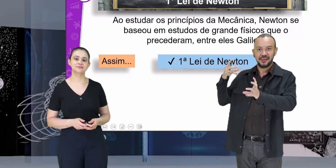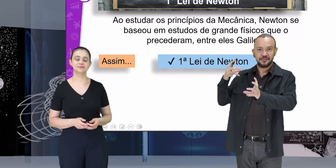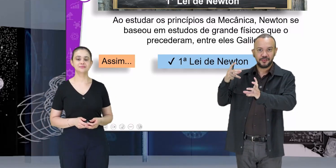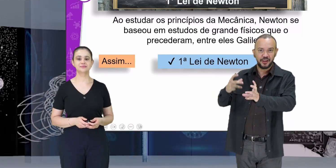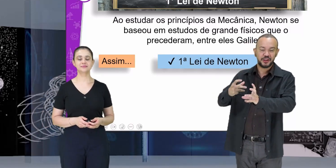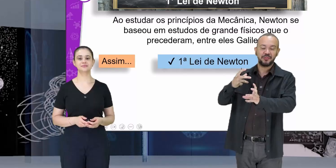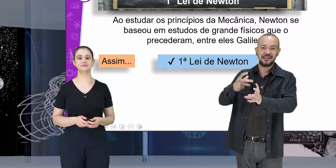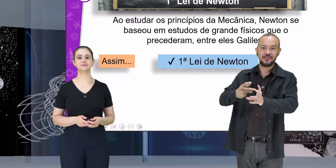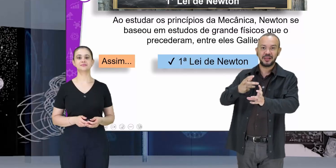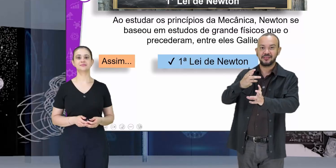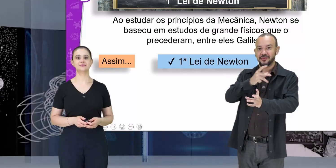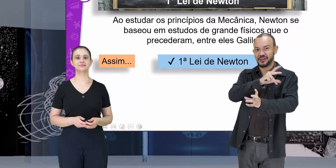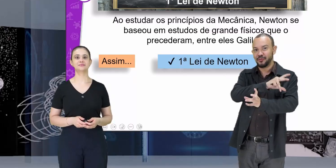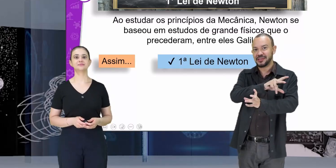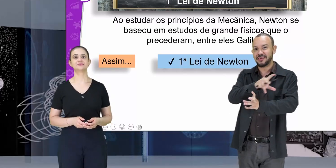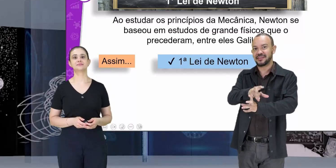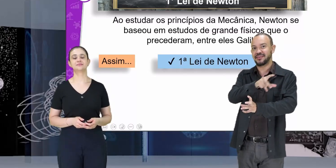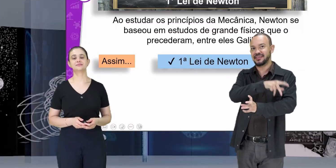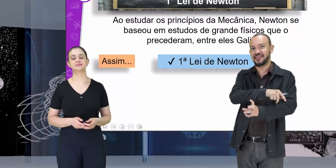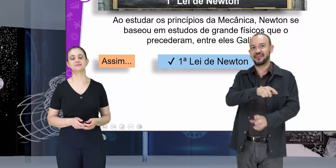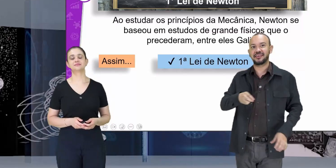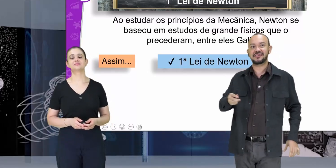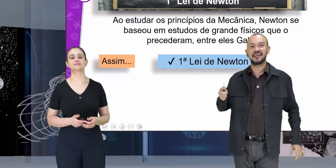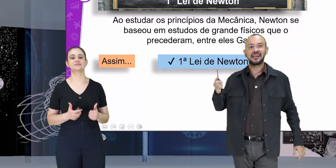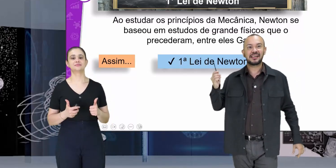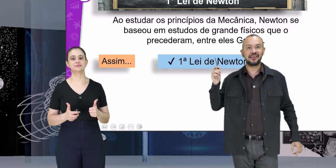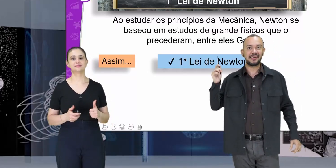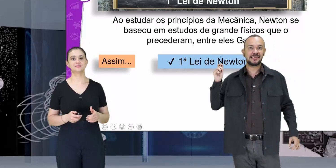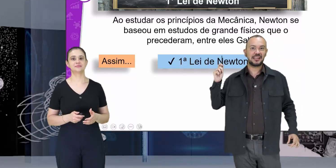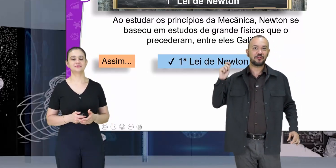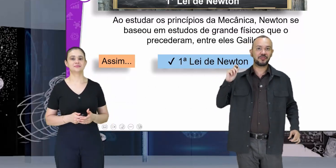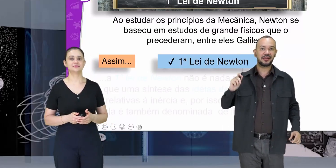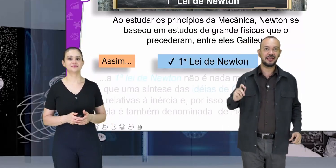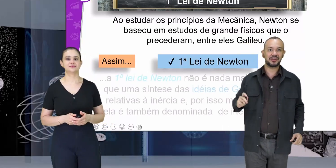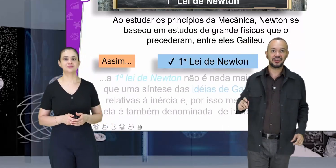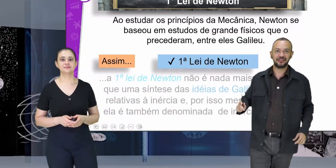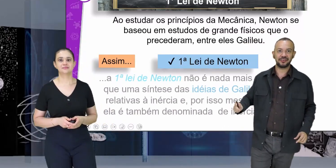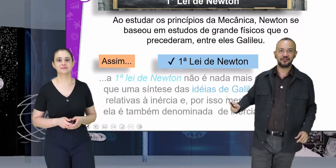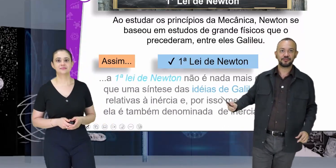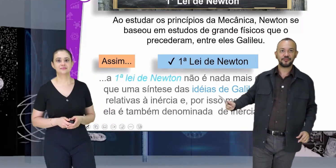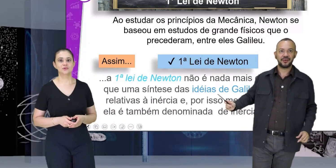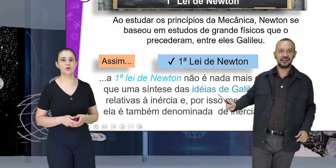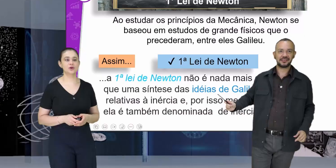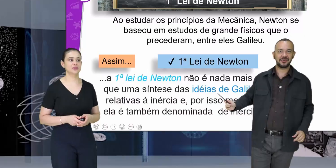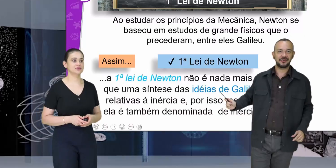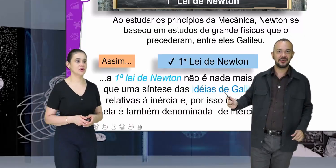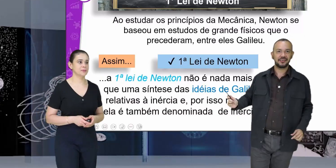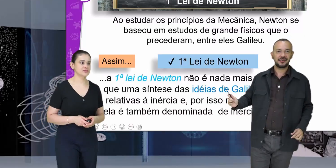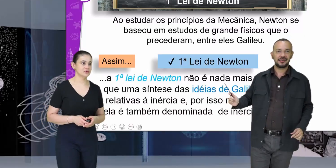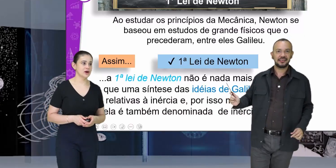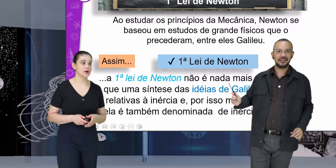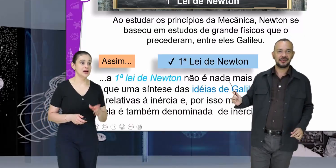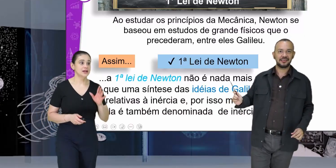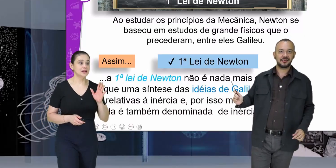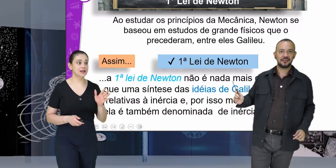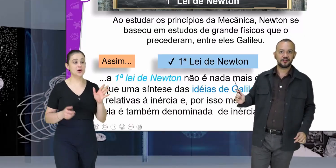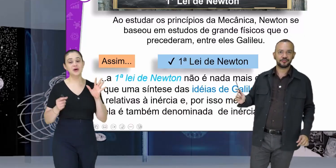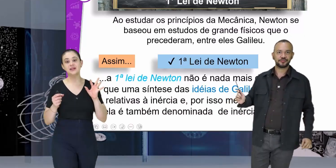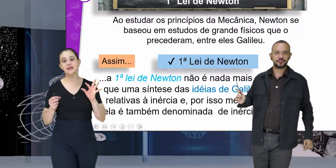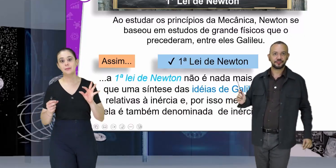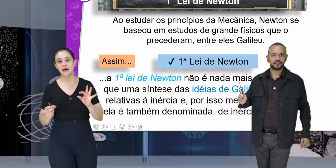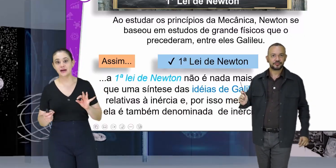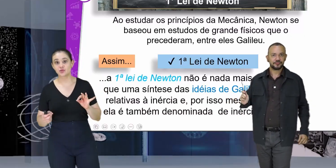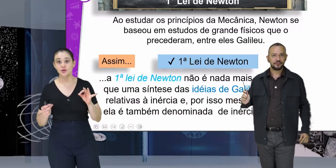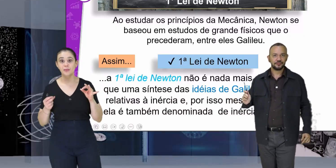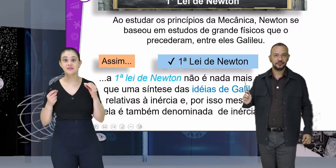teve forte embasamento de observações anteriores. Então, assim, a primeira lei de Newton, olha só, pessoal, não é